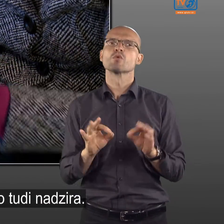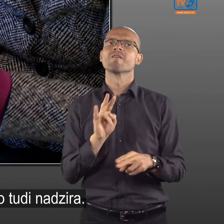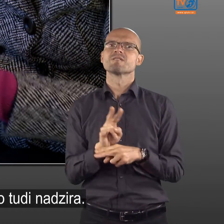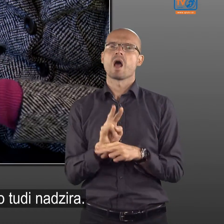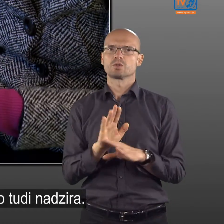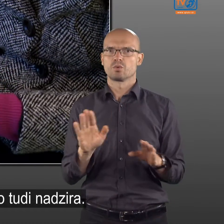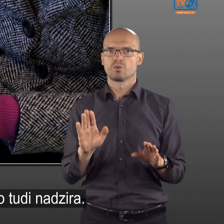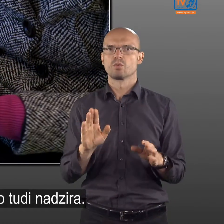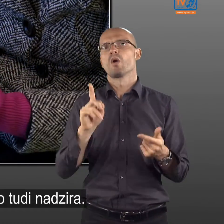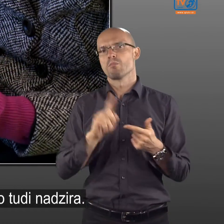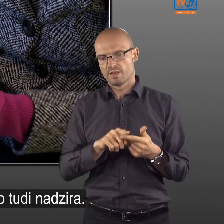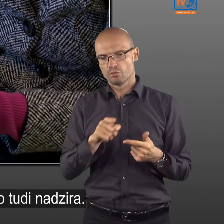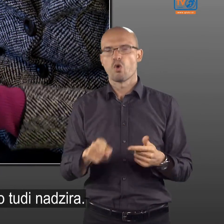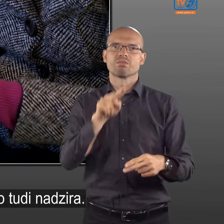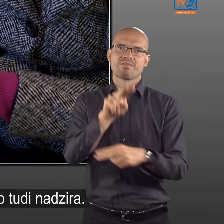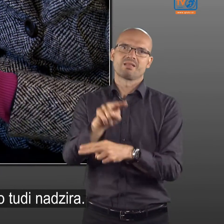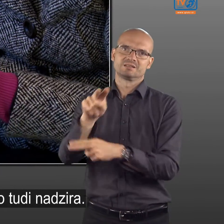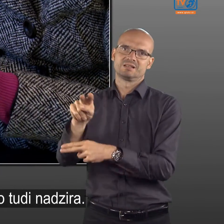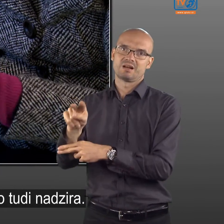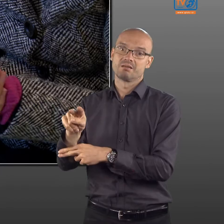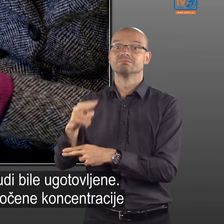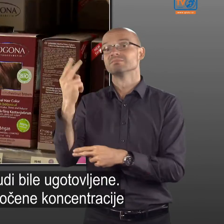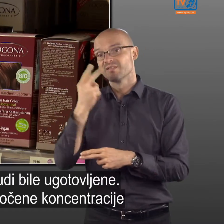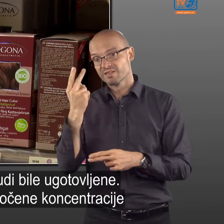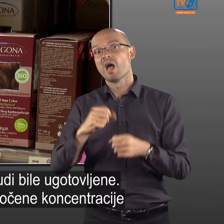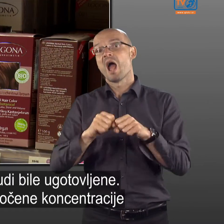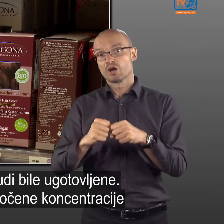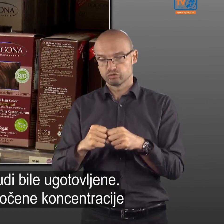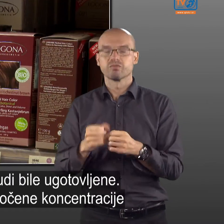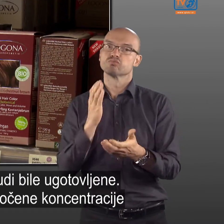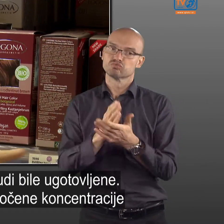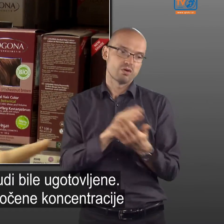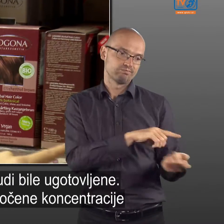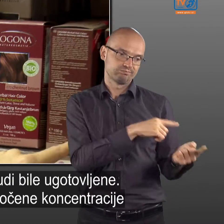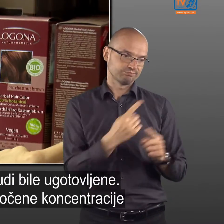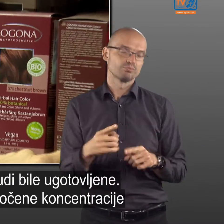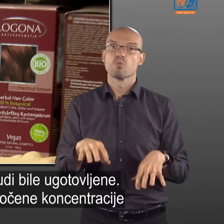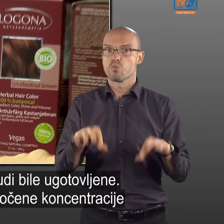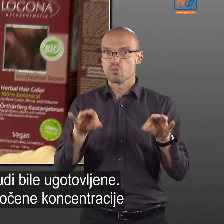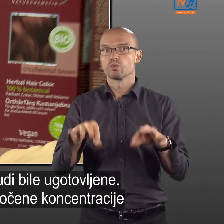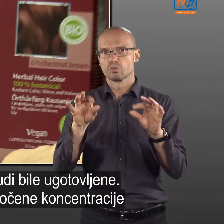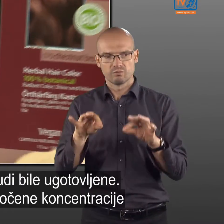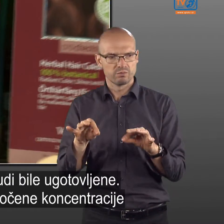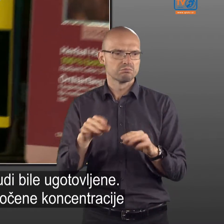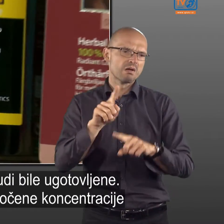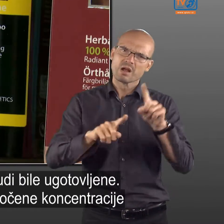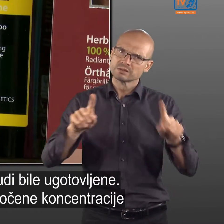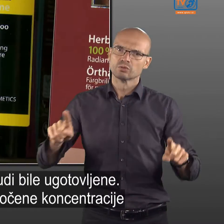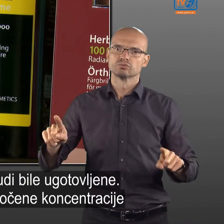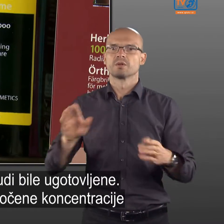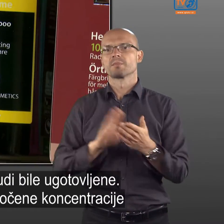varno, potem se pa to tudi nadzira. Seveda so kršitve bile tudi ugotovljene, različne,